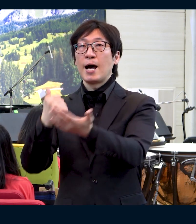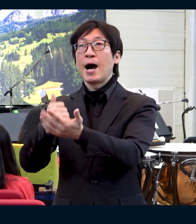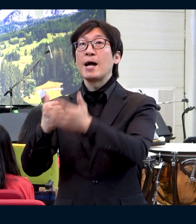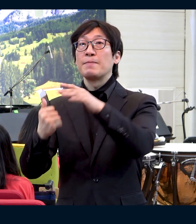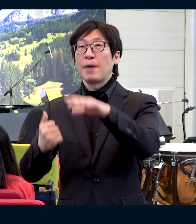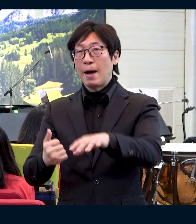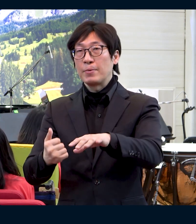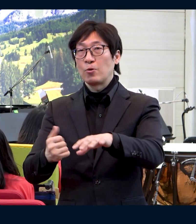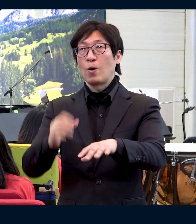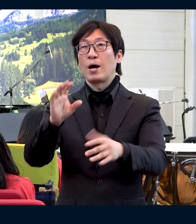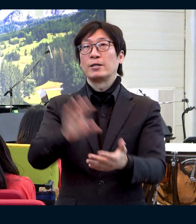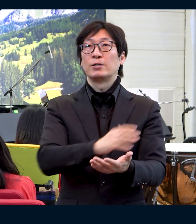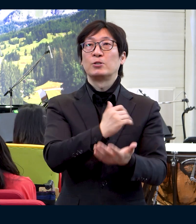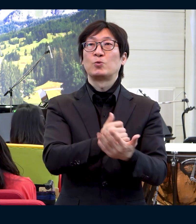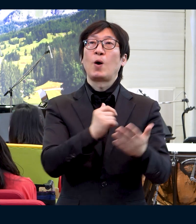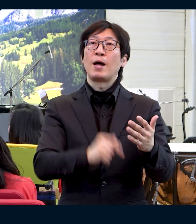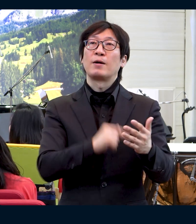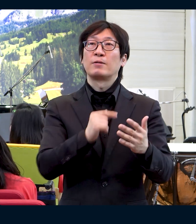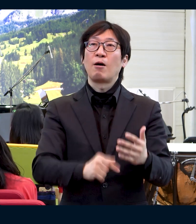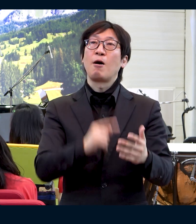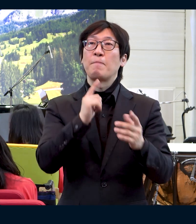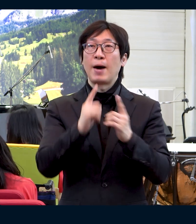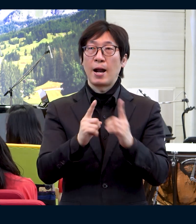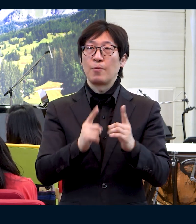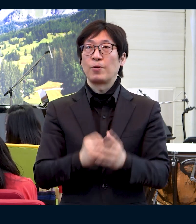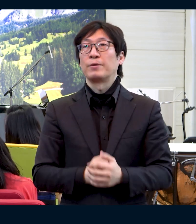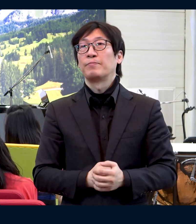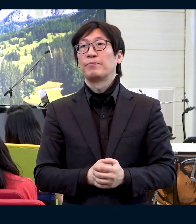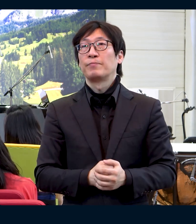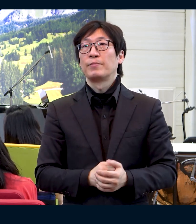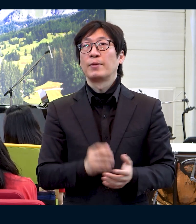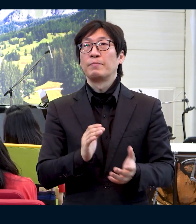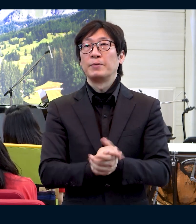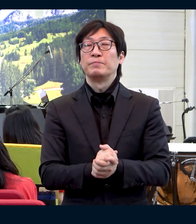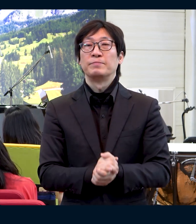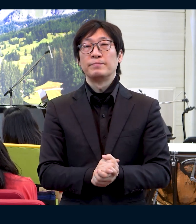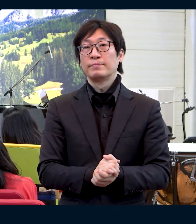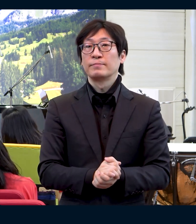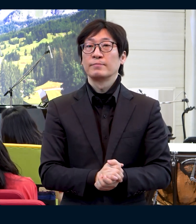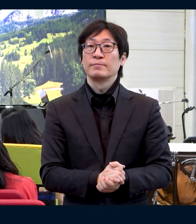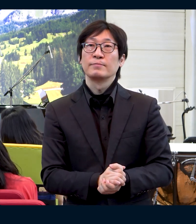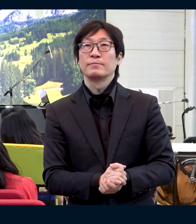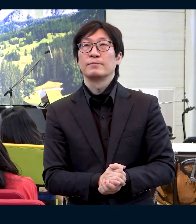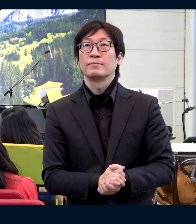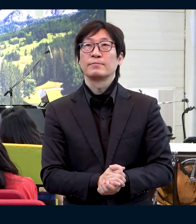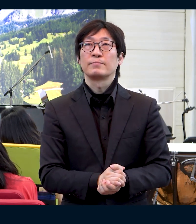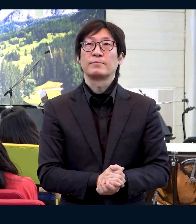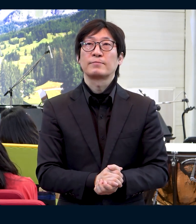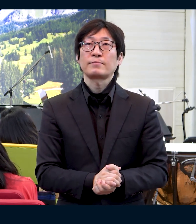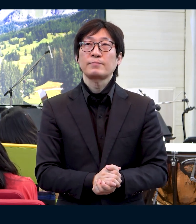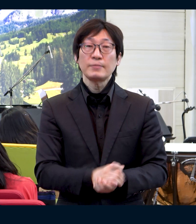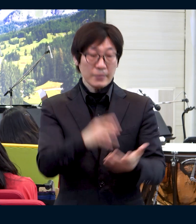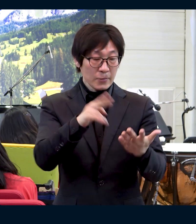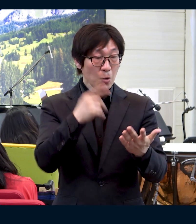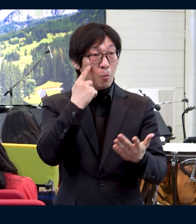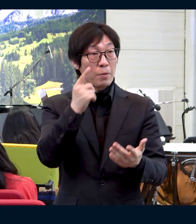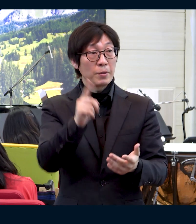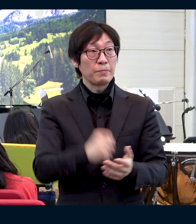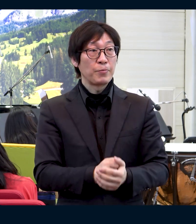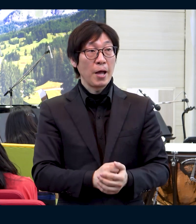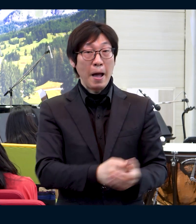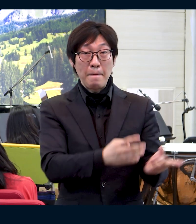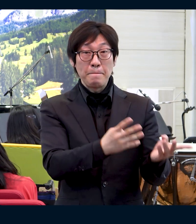것 같이 하나님 앞에서와 그리스도 안에서 말하노라. 아멘. 여기 말씀